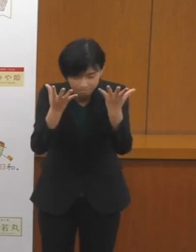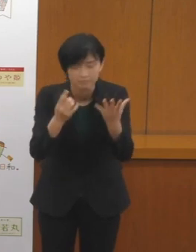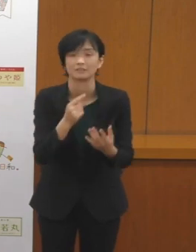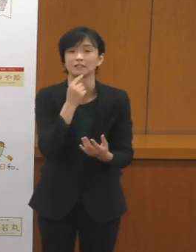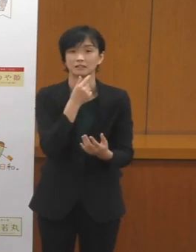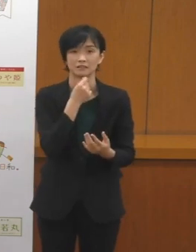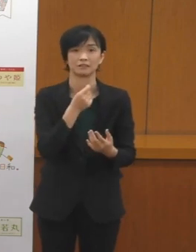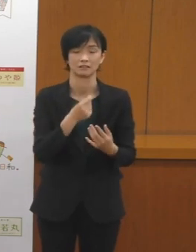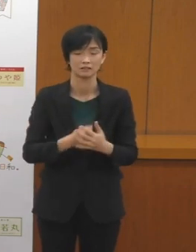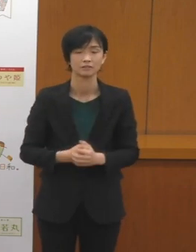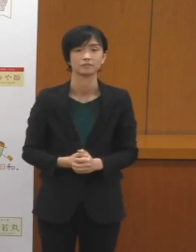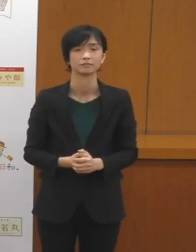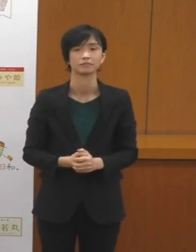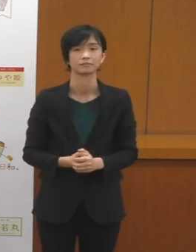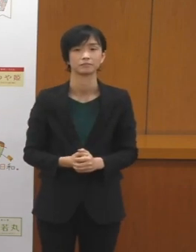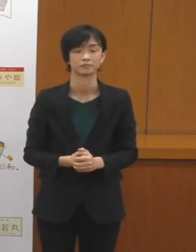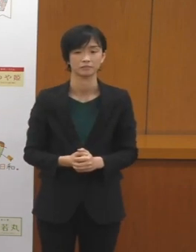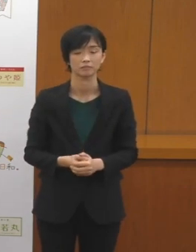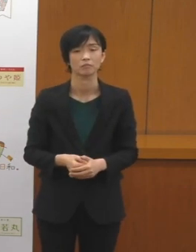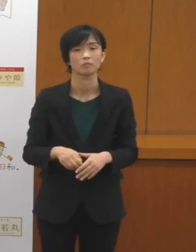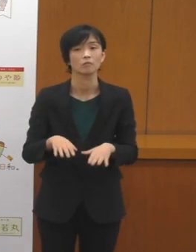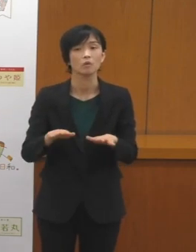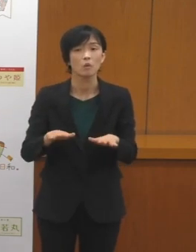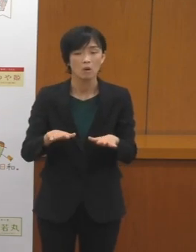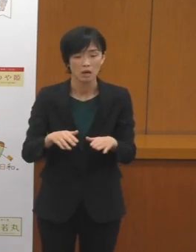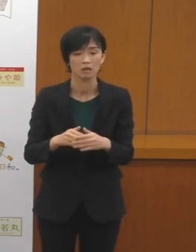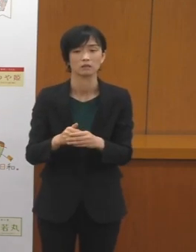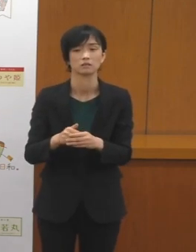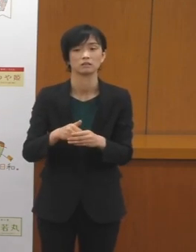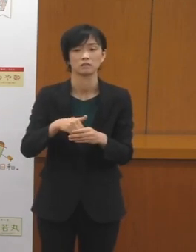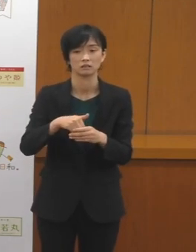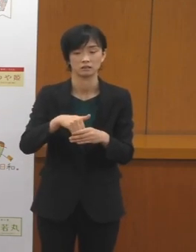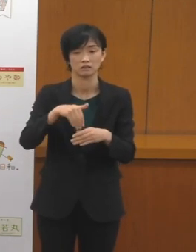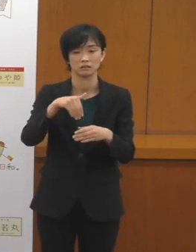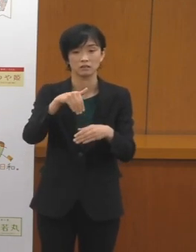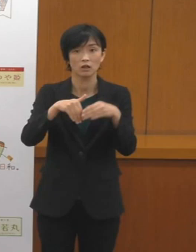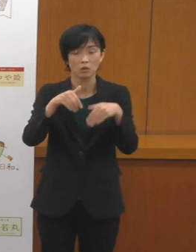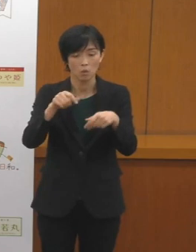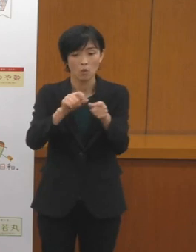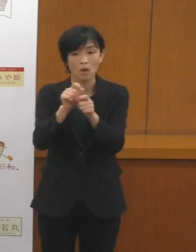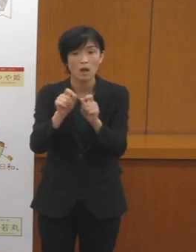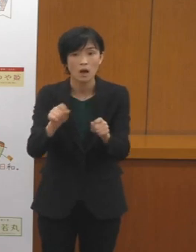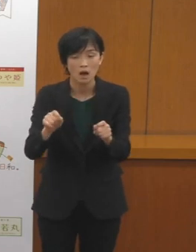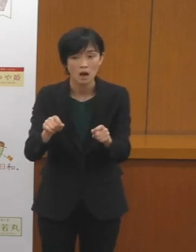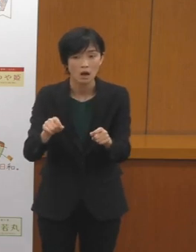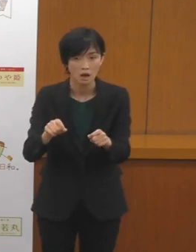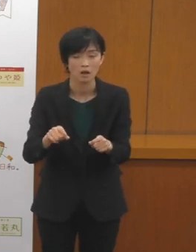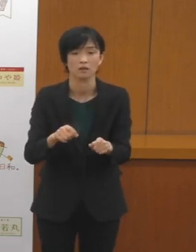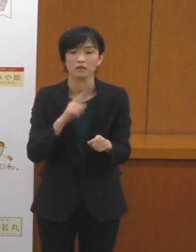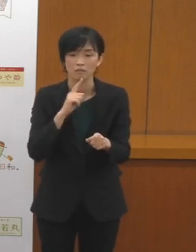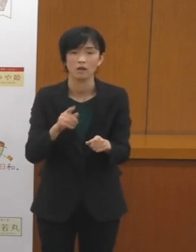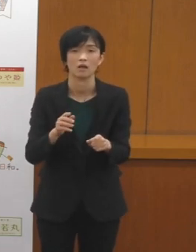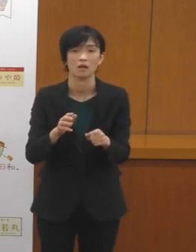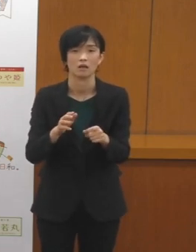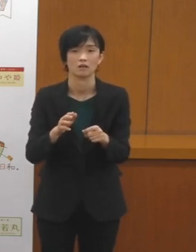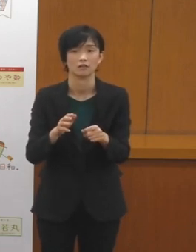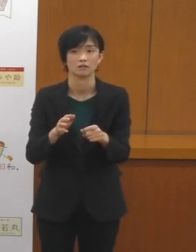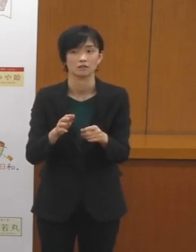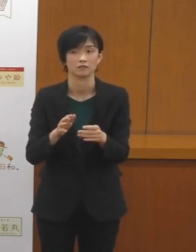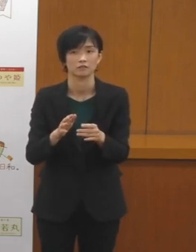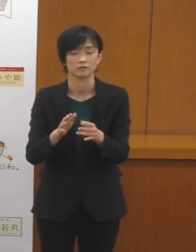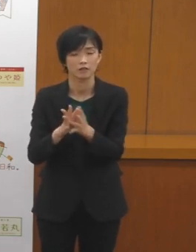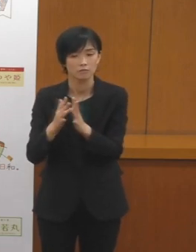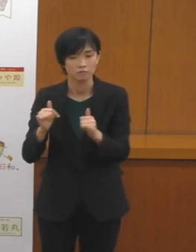申し上げます国会の選挙結果につきましては県民の皆様が候補者の間がよく